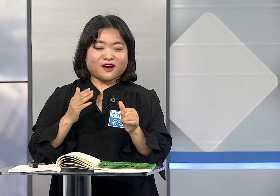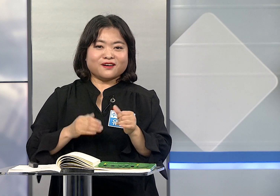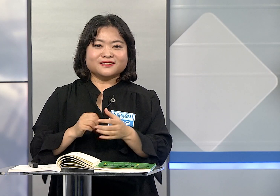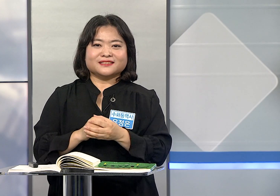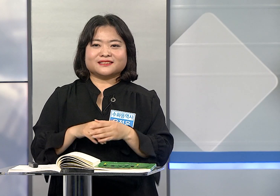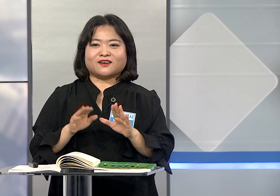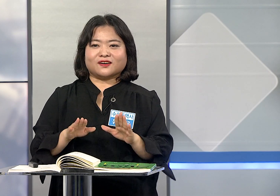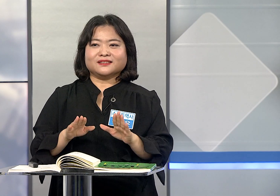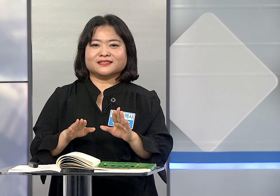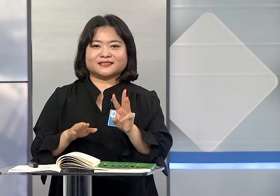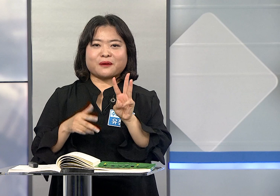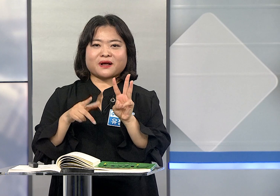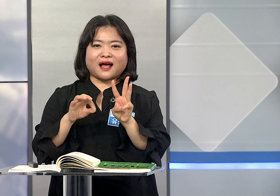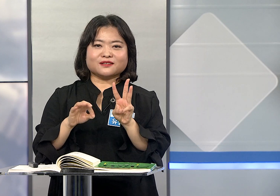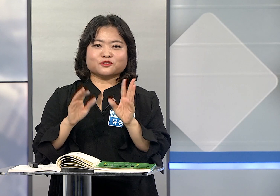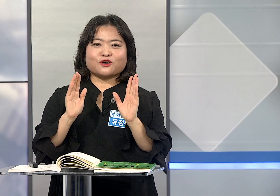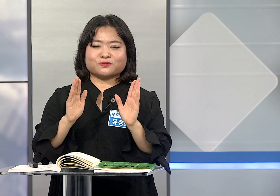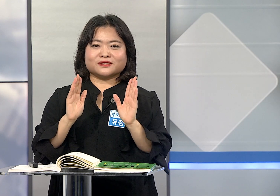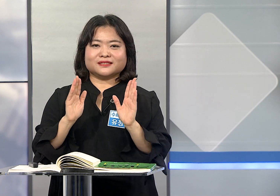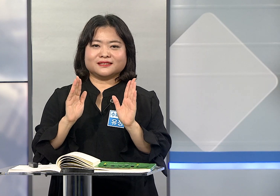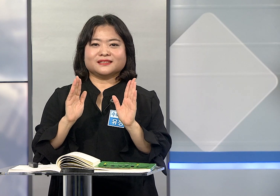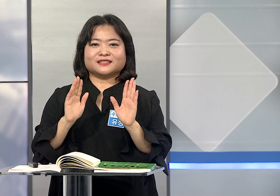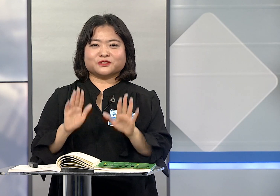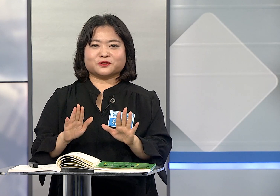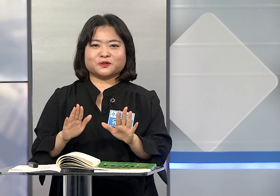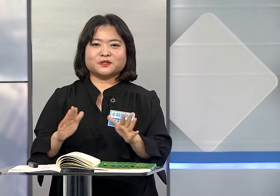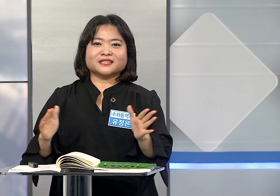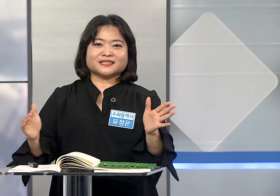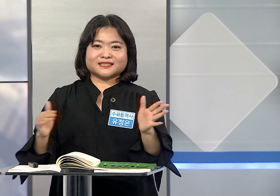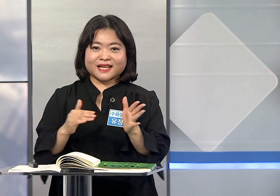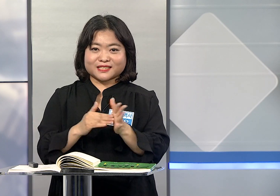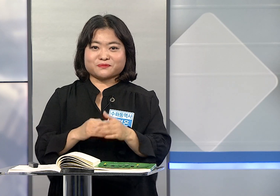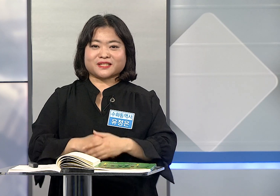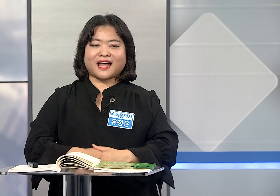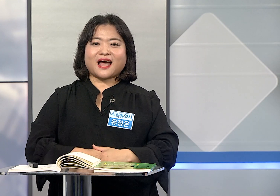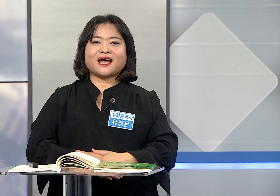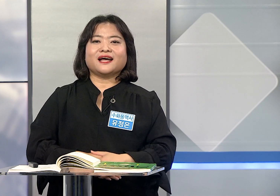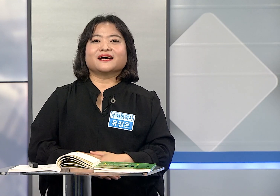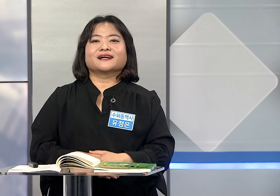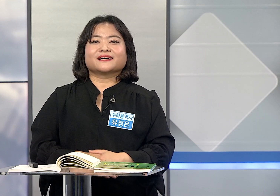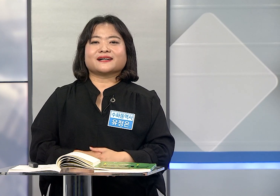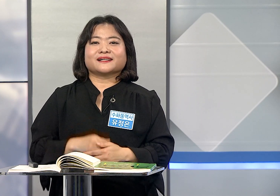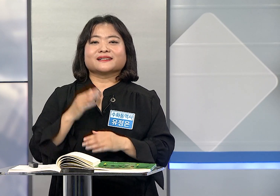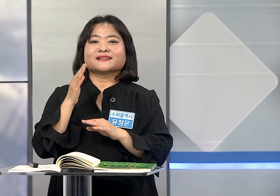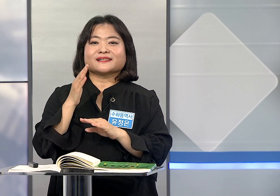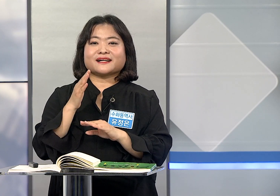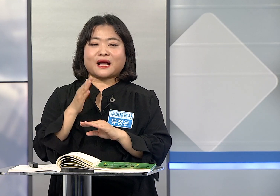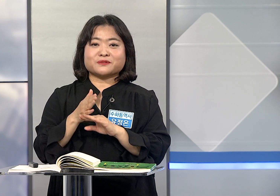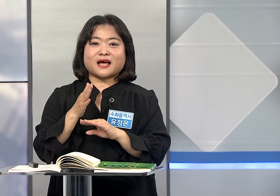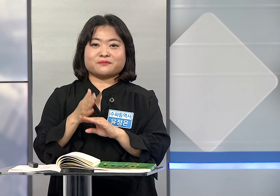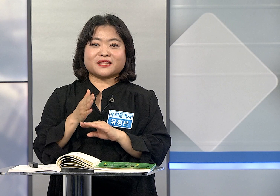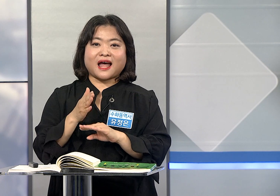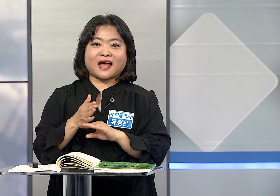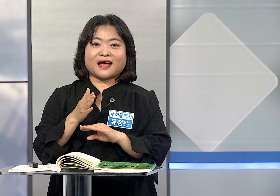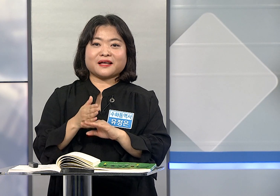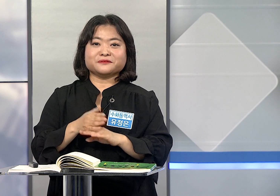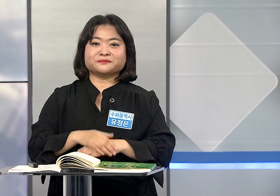바라며 저 3강 수업을 이것으로 끝내겠습니다. 감사합니다.